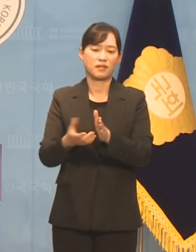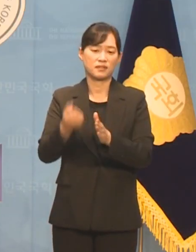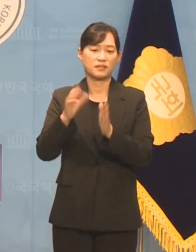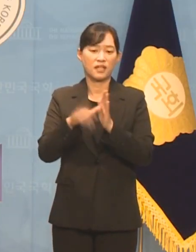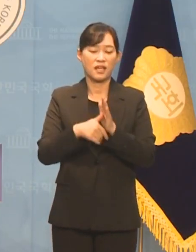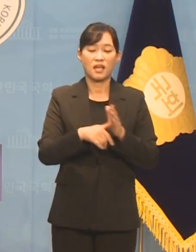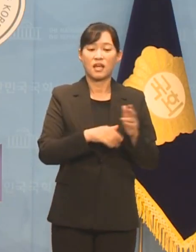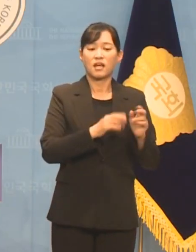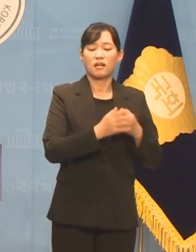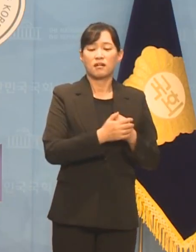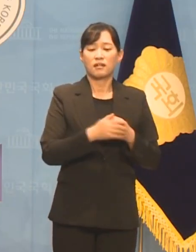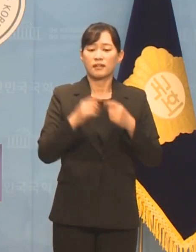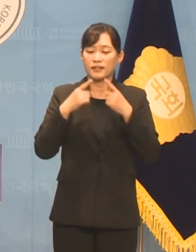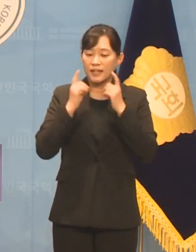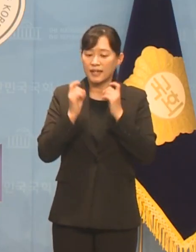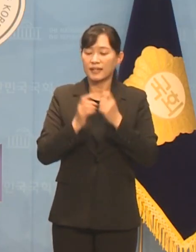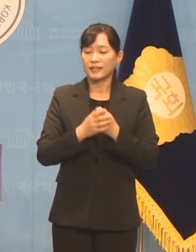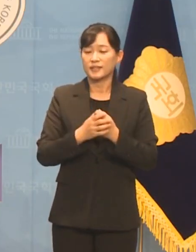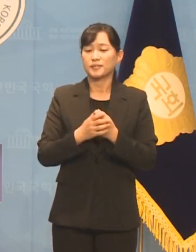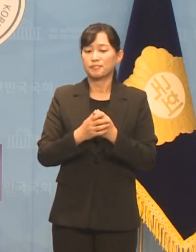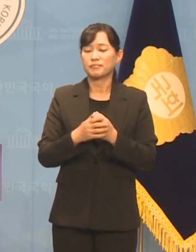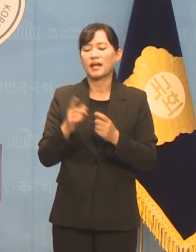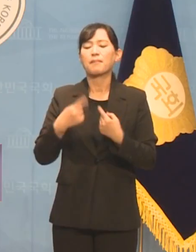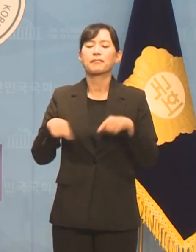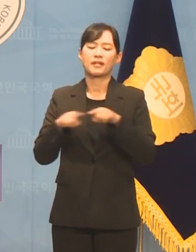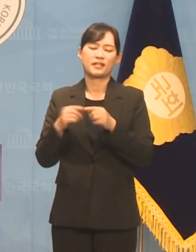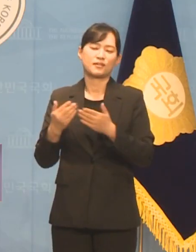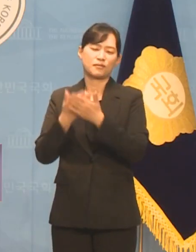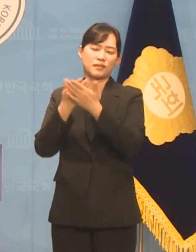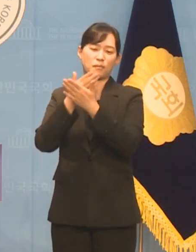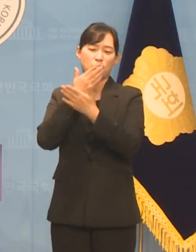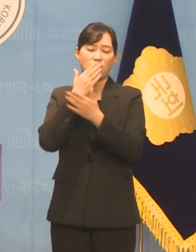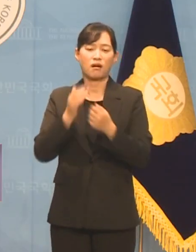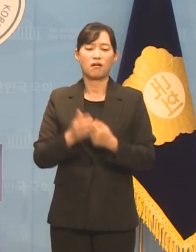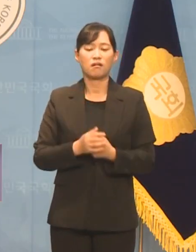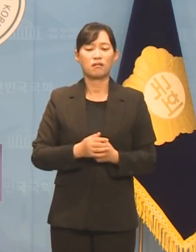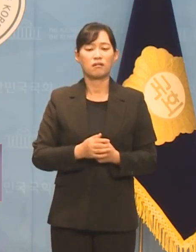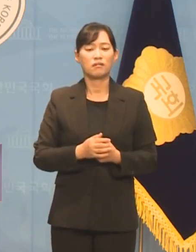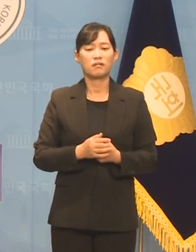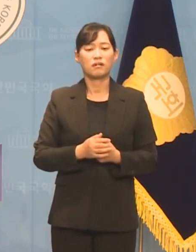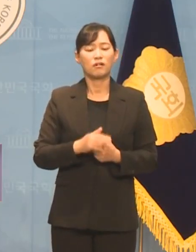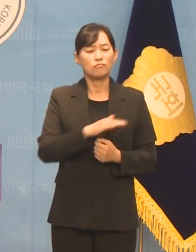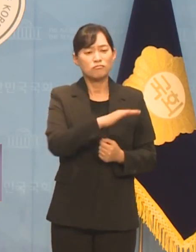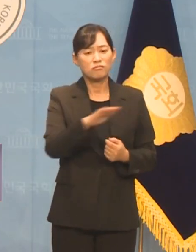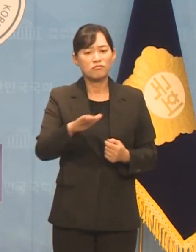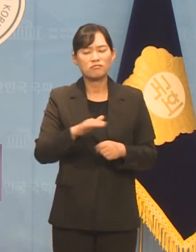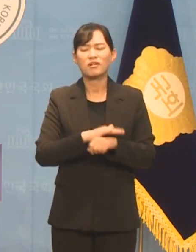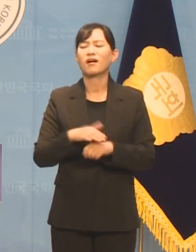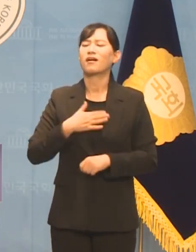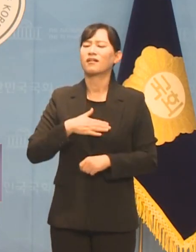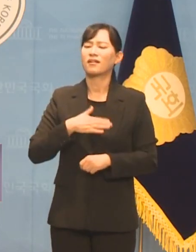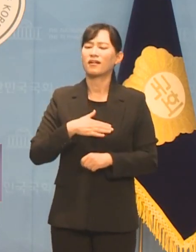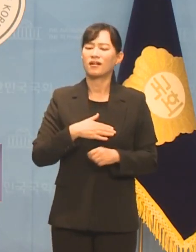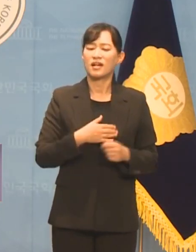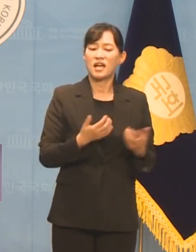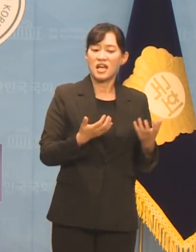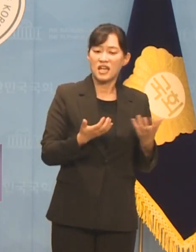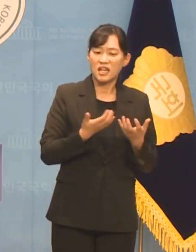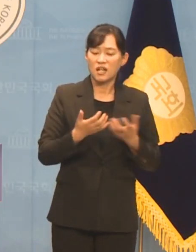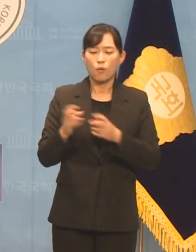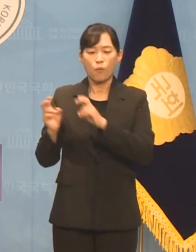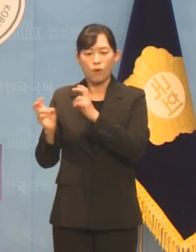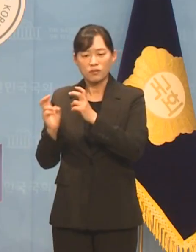이윤을 내고 개인은 함께 성장합니다. 우리는 잘 알고 있습니다. 노사가 협력할 때